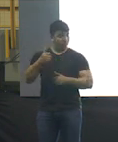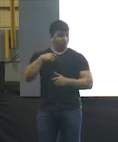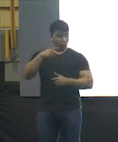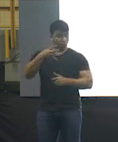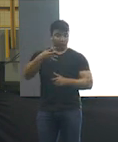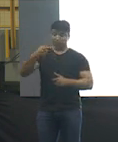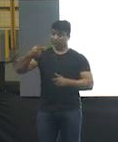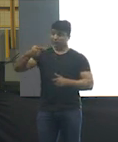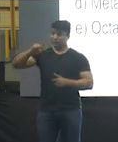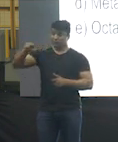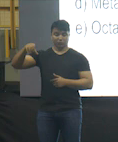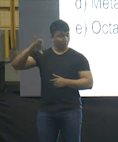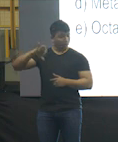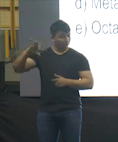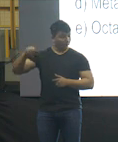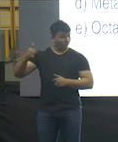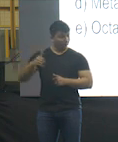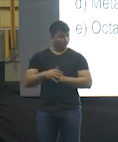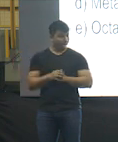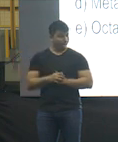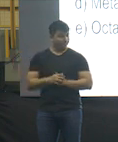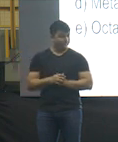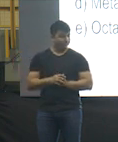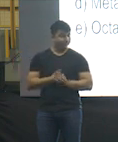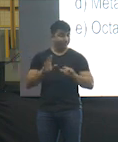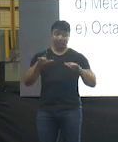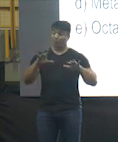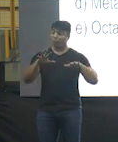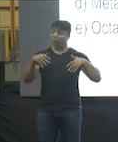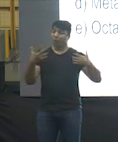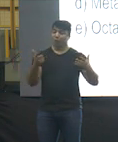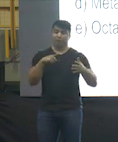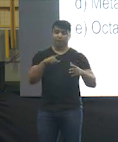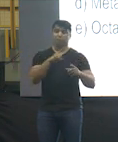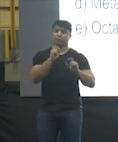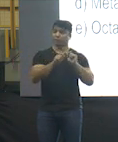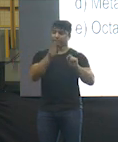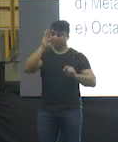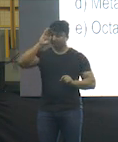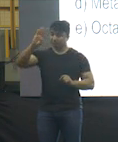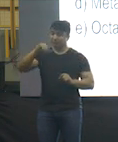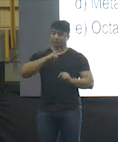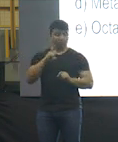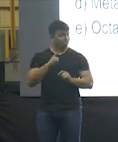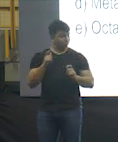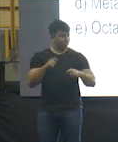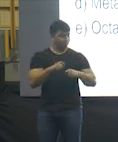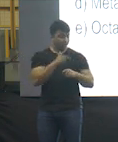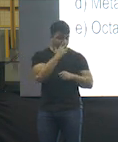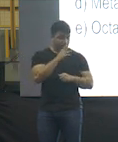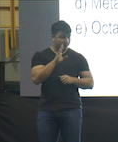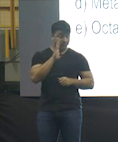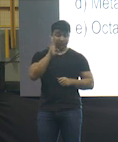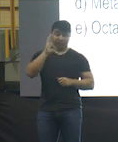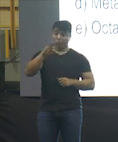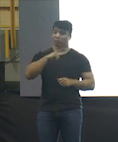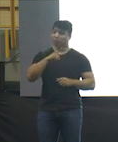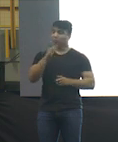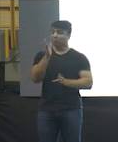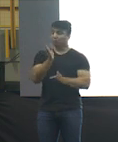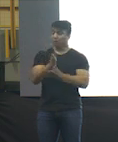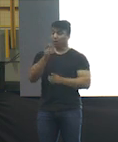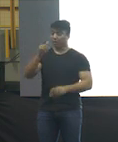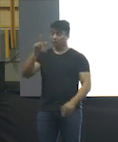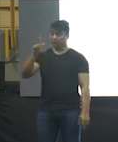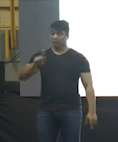47,9. Agora, bora de novo para a pergunta. Ó. Qual combustível apresenta maior liberação de energia por grama? Voltando